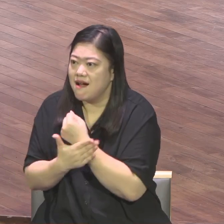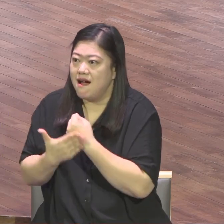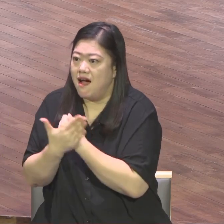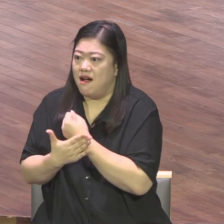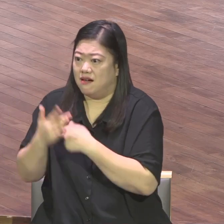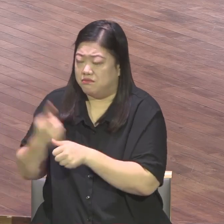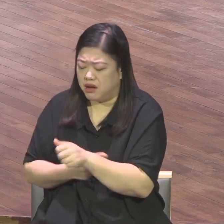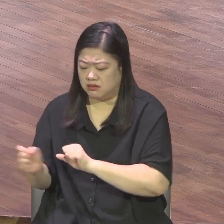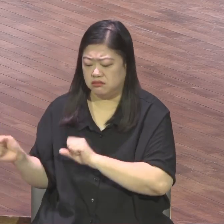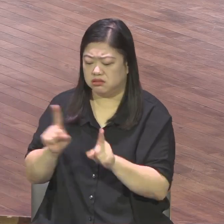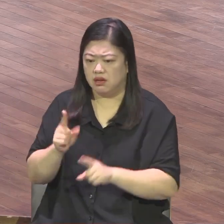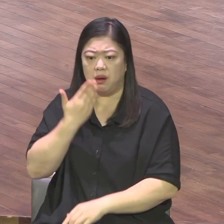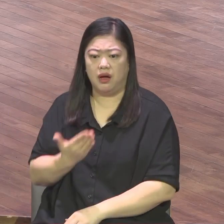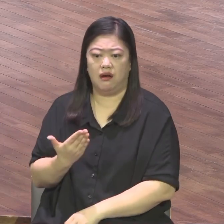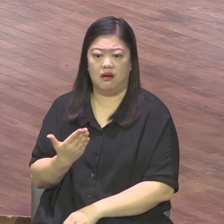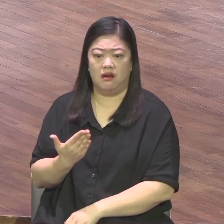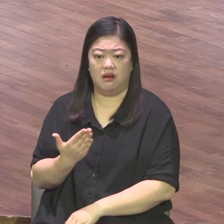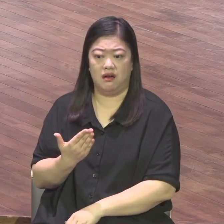치유된다.